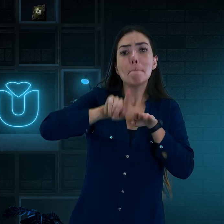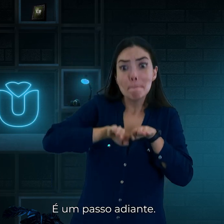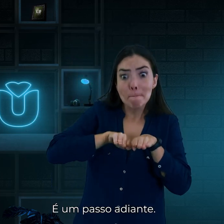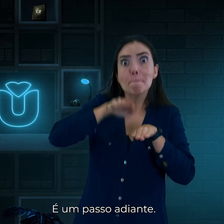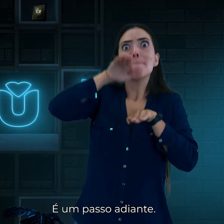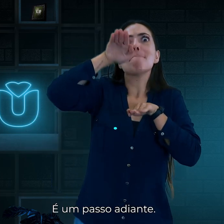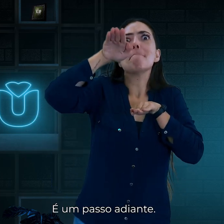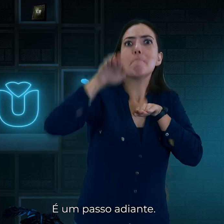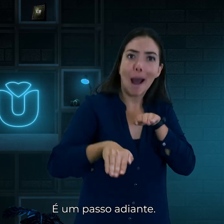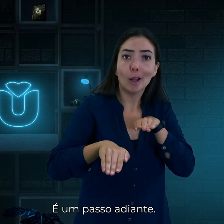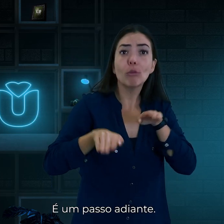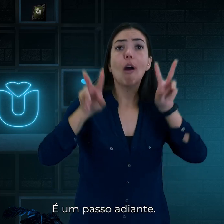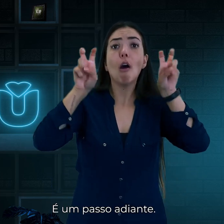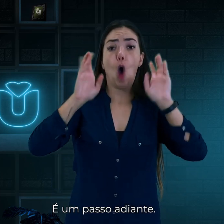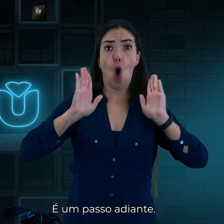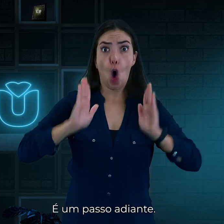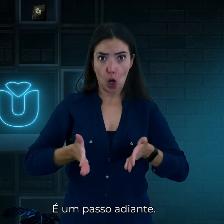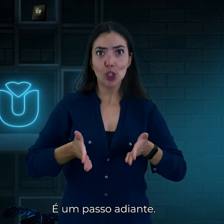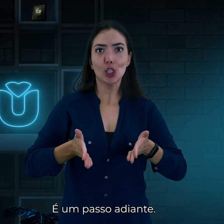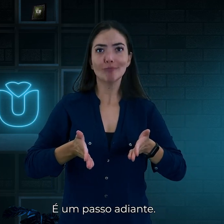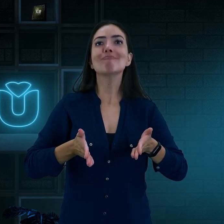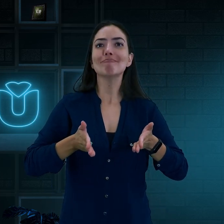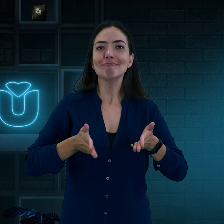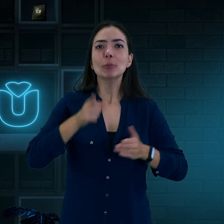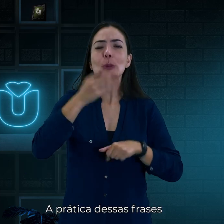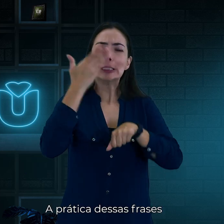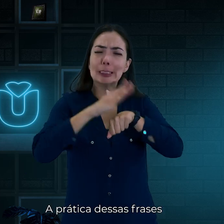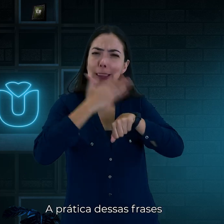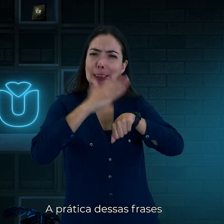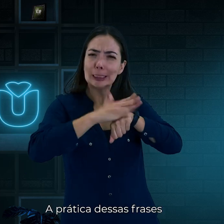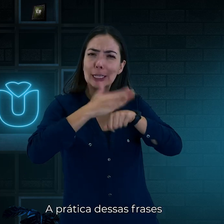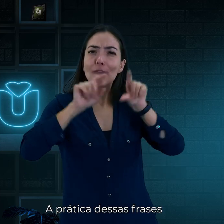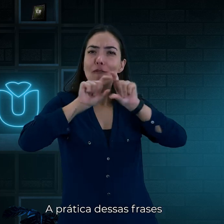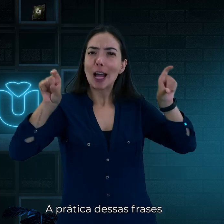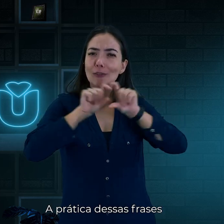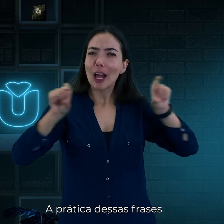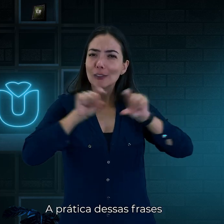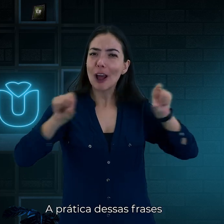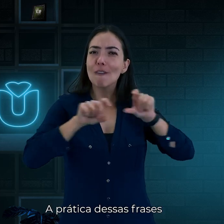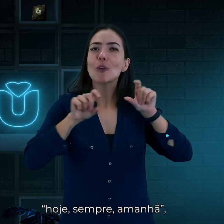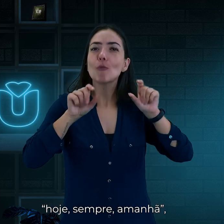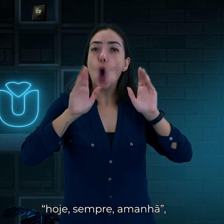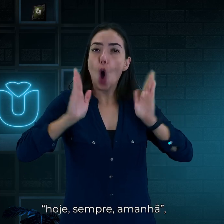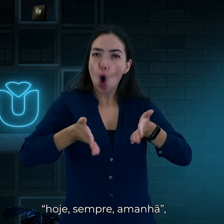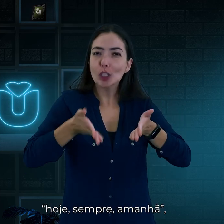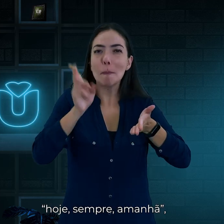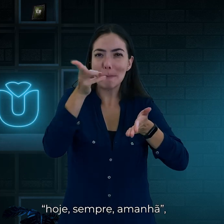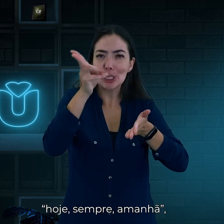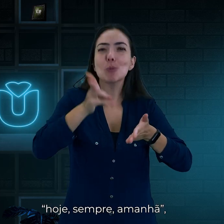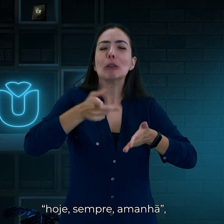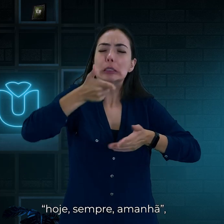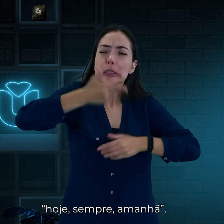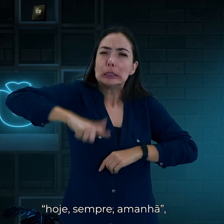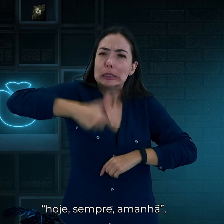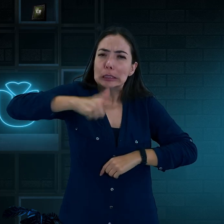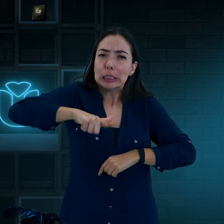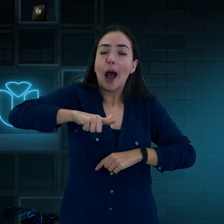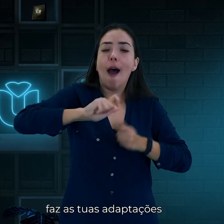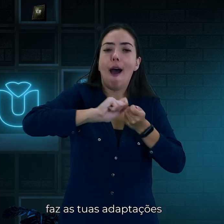É um passo adiante. A prática dessas frases, hoje, sempre, amanhã. Faz